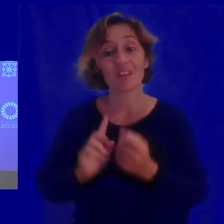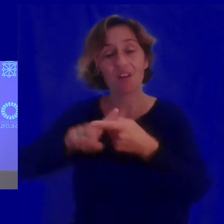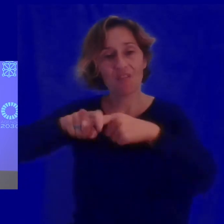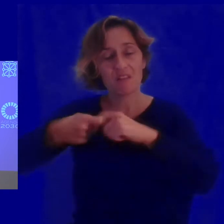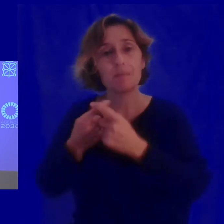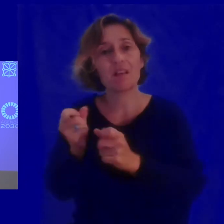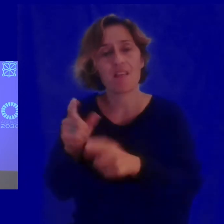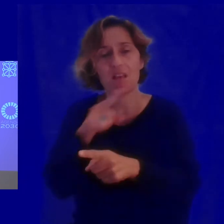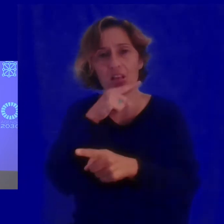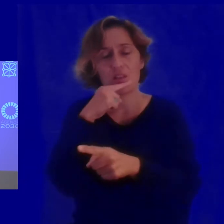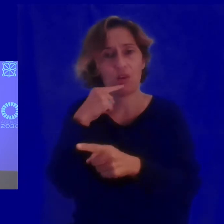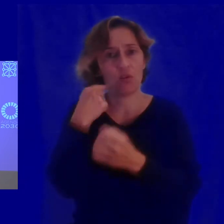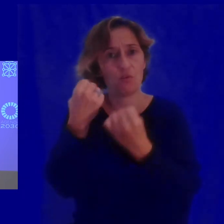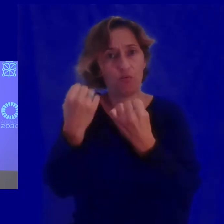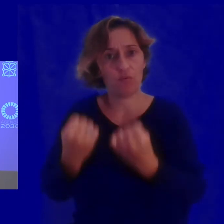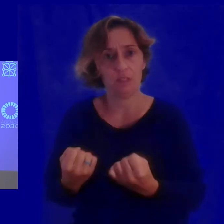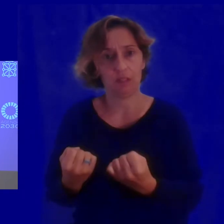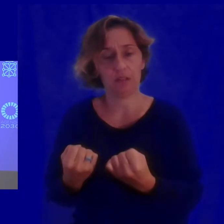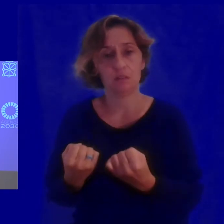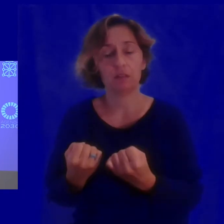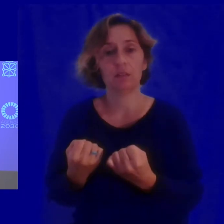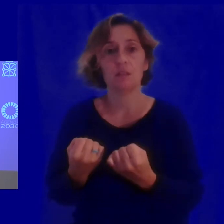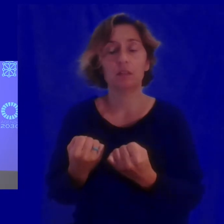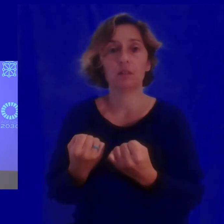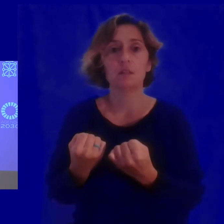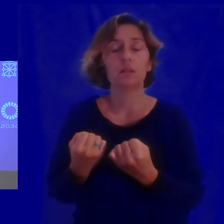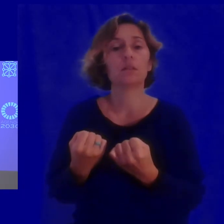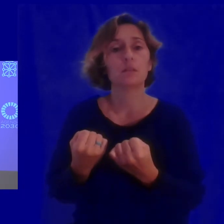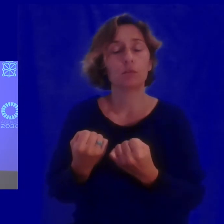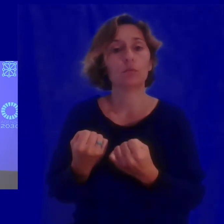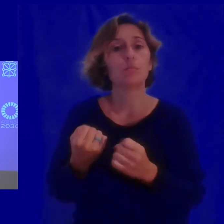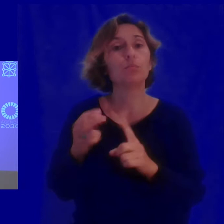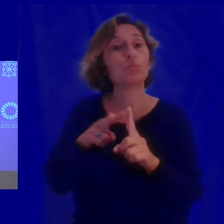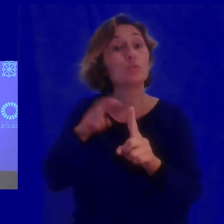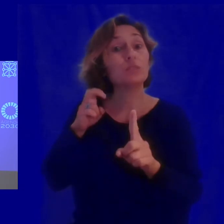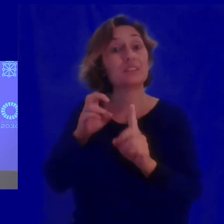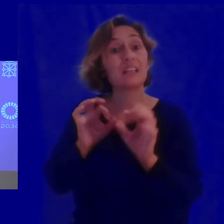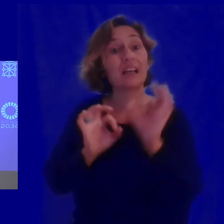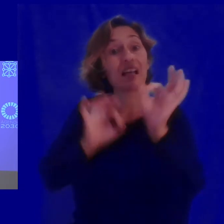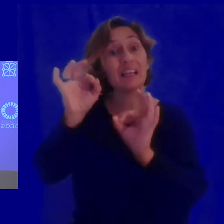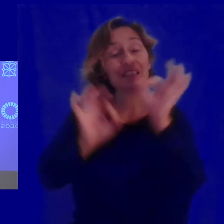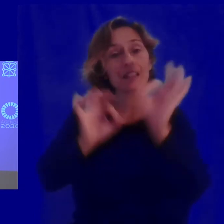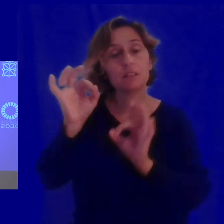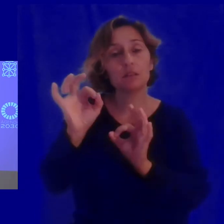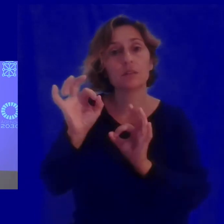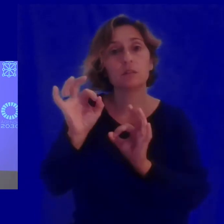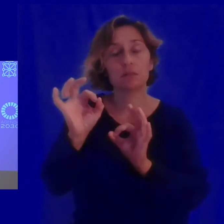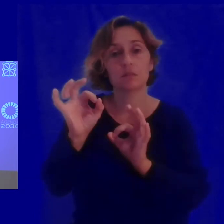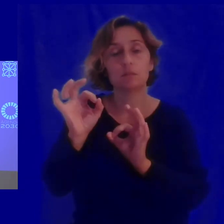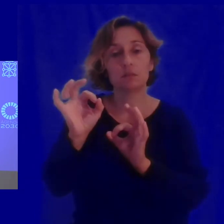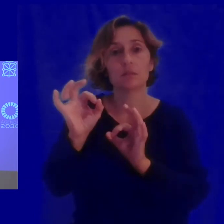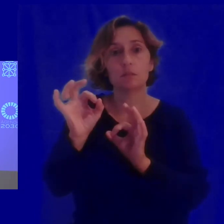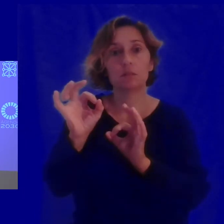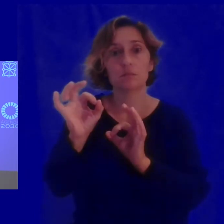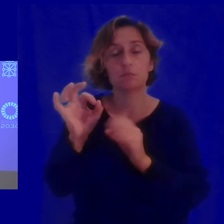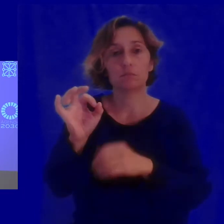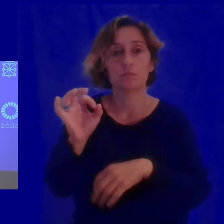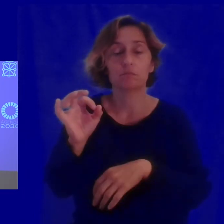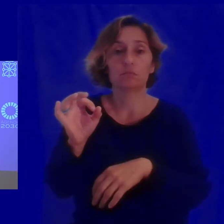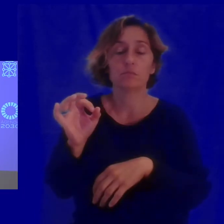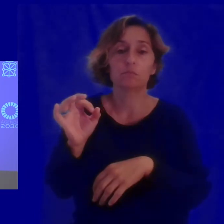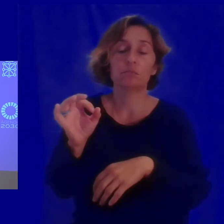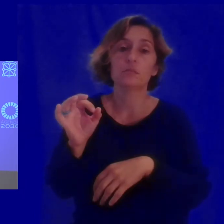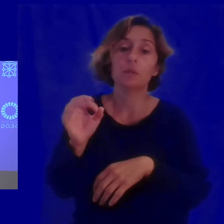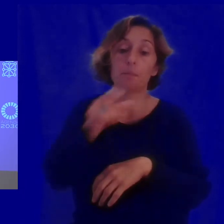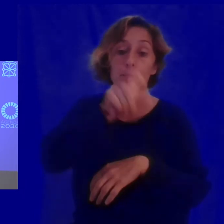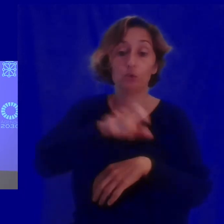familias, independientemente de que a nivel estadístico tengamos que decir que la letalidad, que son los fallecidos por el total